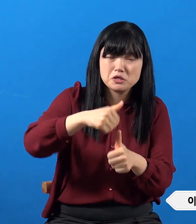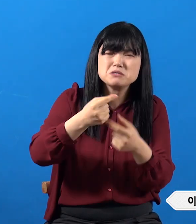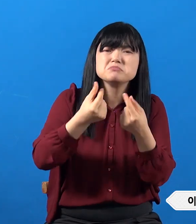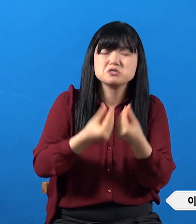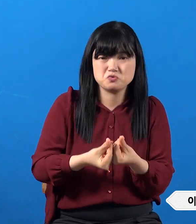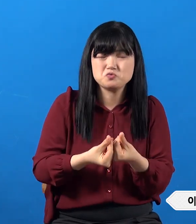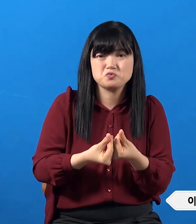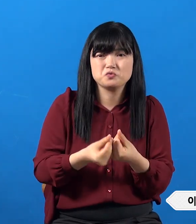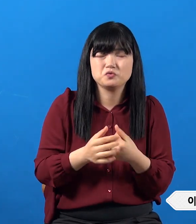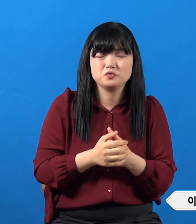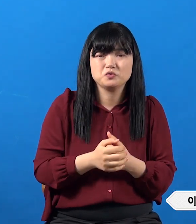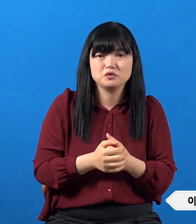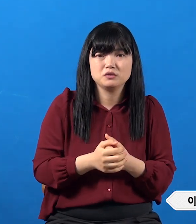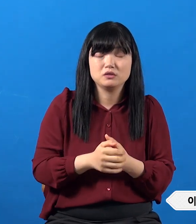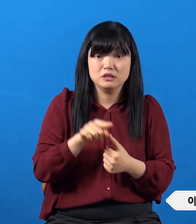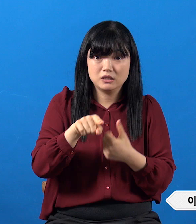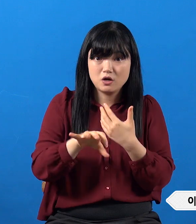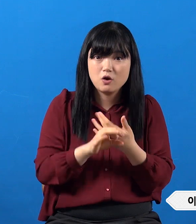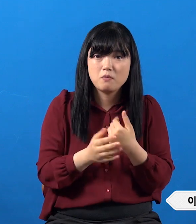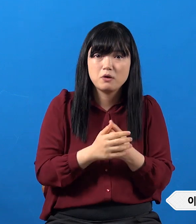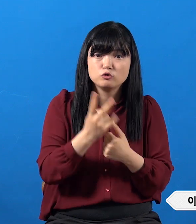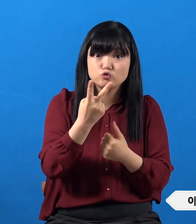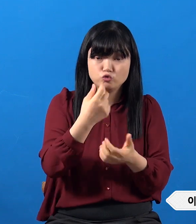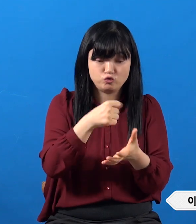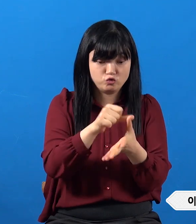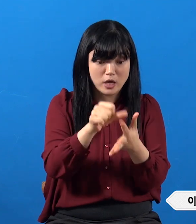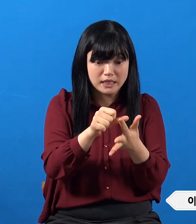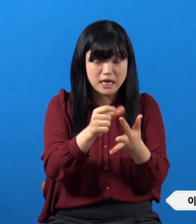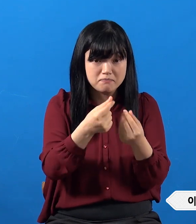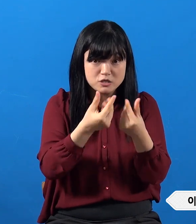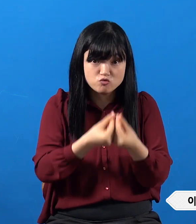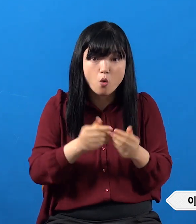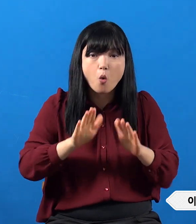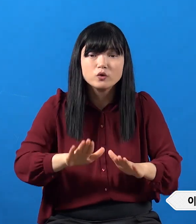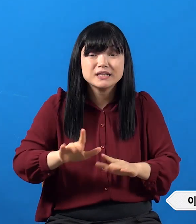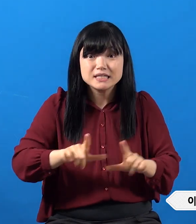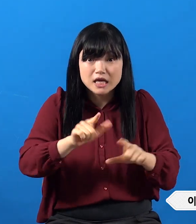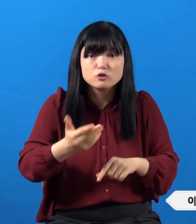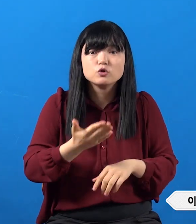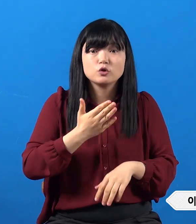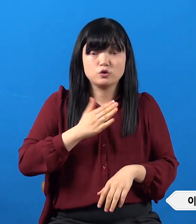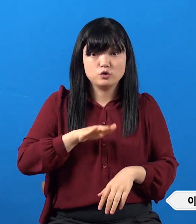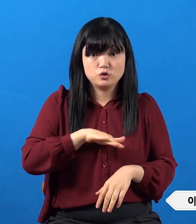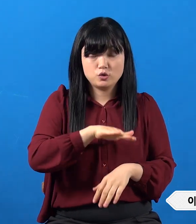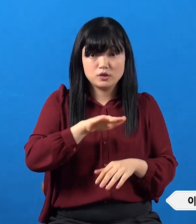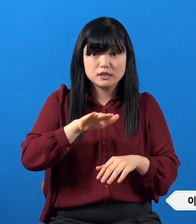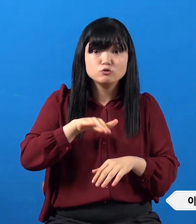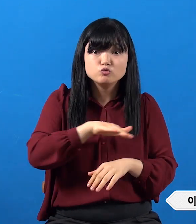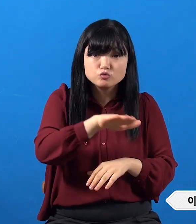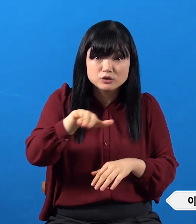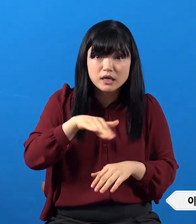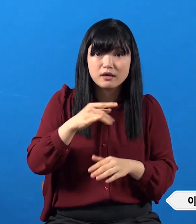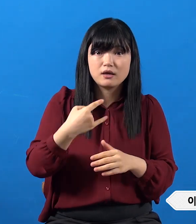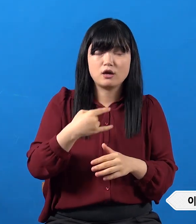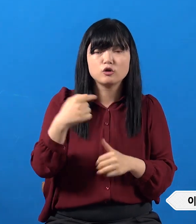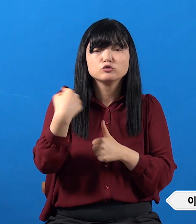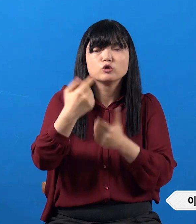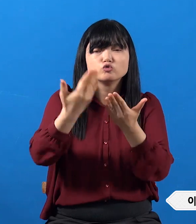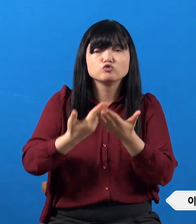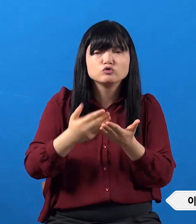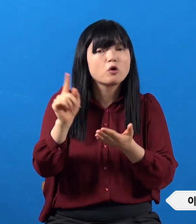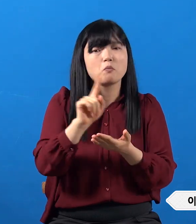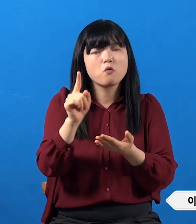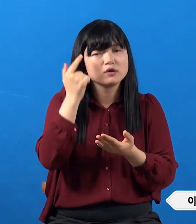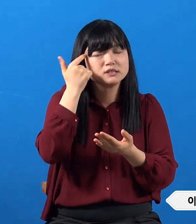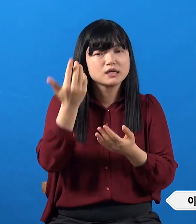이 비유가 주어진 것입니다. 그렇다면 이 두 아들의 비유가 오늘을 살고 있는 여러분과 저에게 가르치고 있는